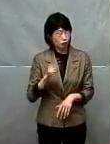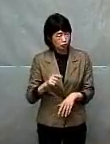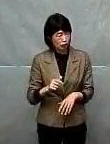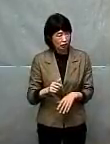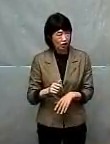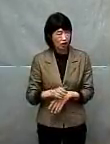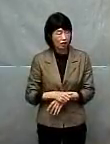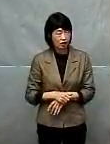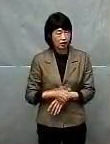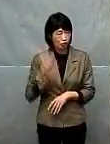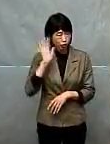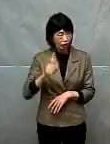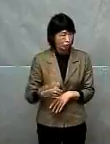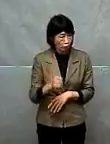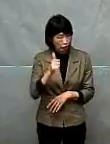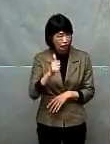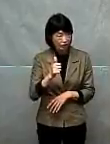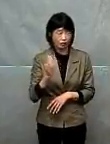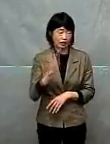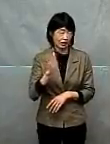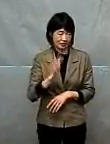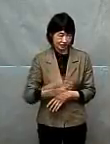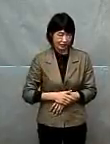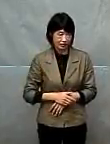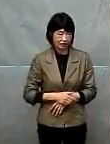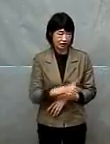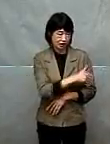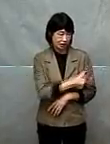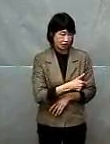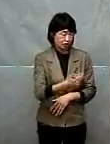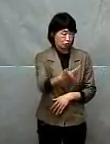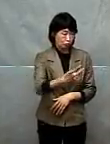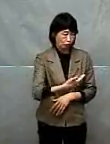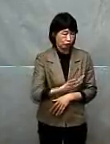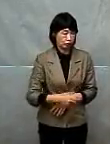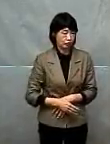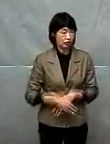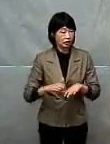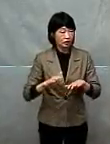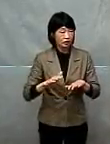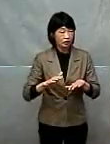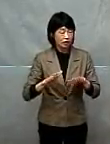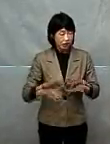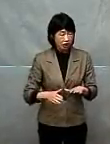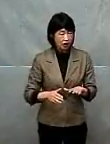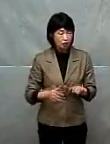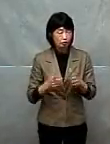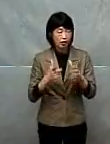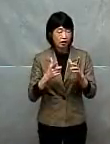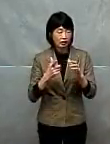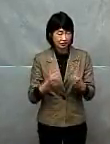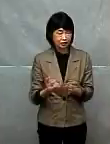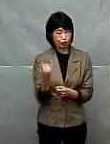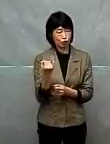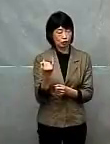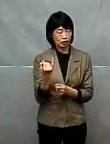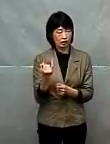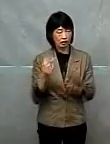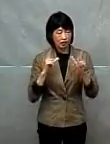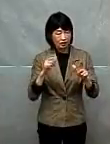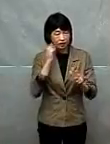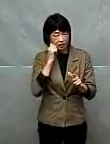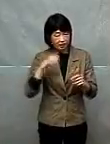。はい。 これ今断言できないってどうしてなんですか。今きちんと表明、知事の口から表明できないというのはどうしてなん